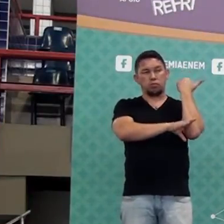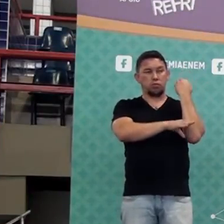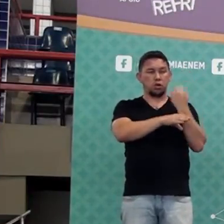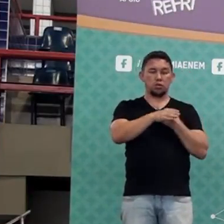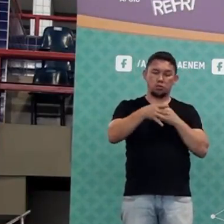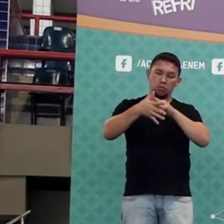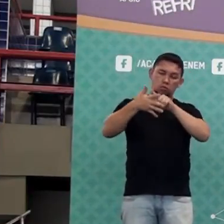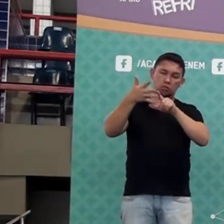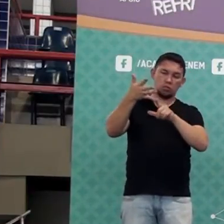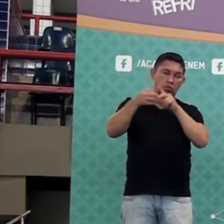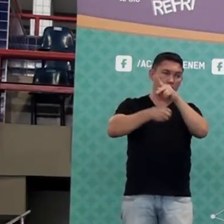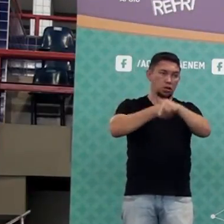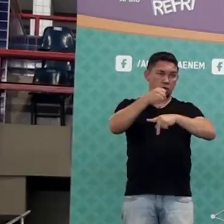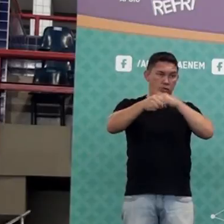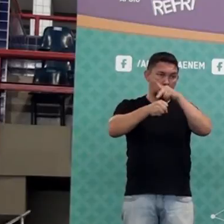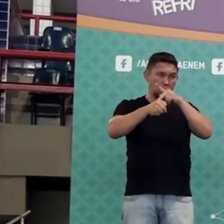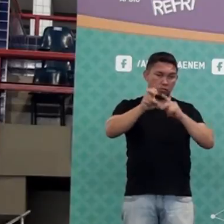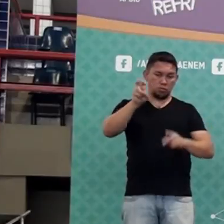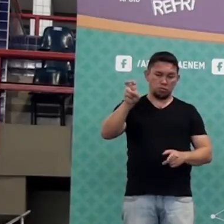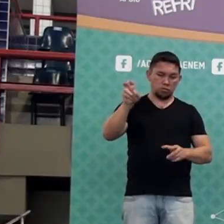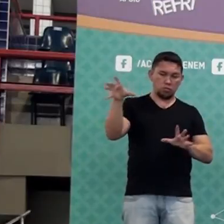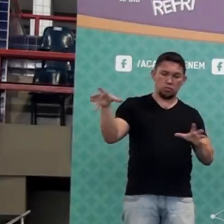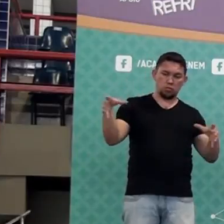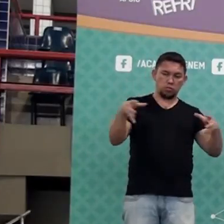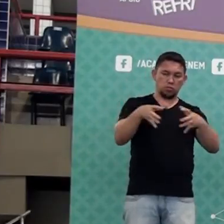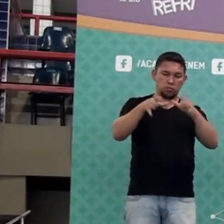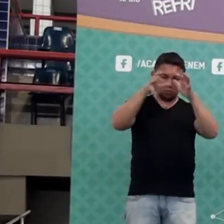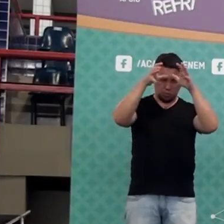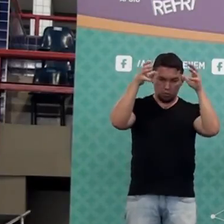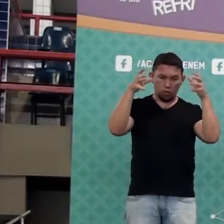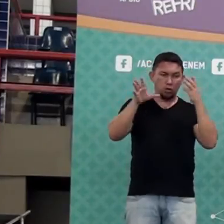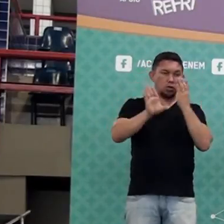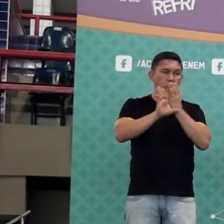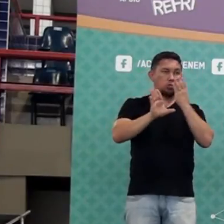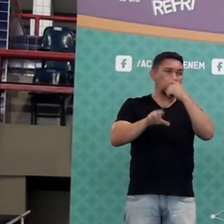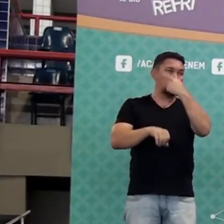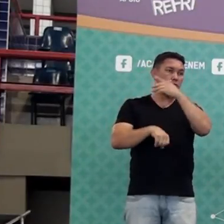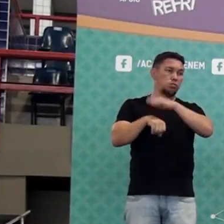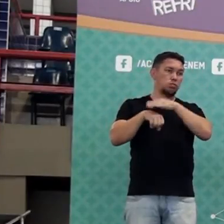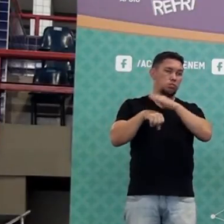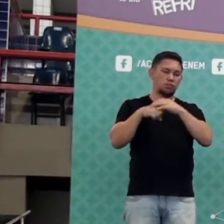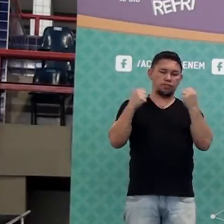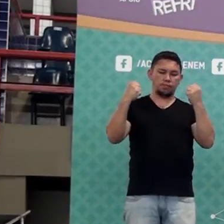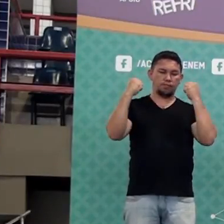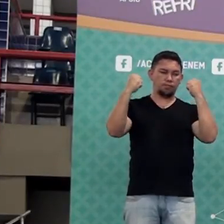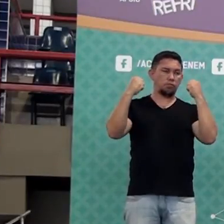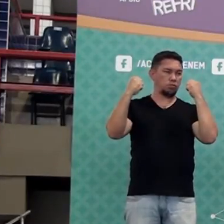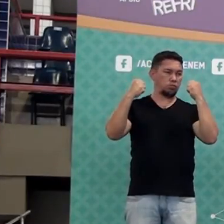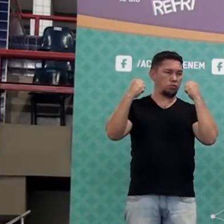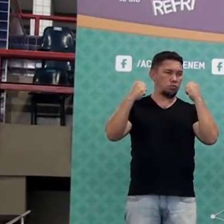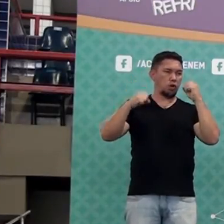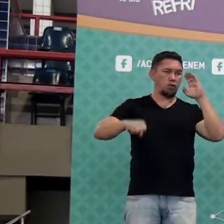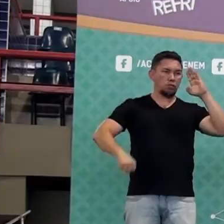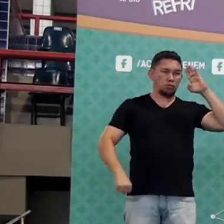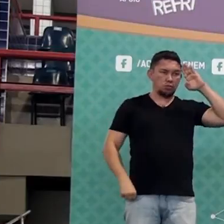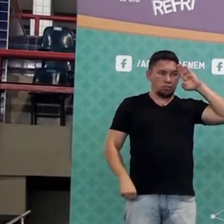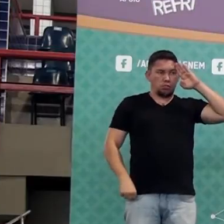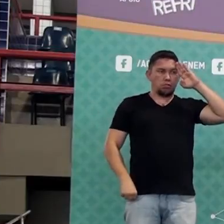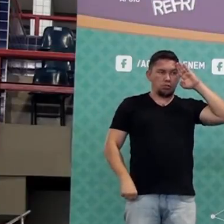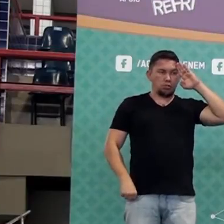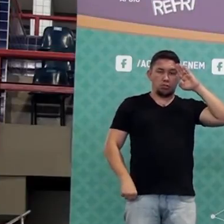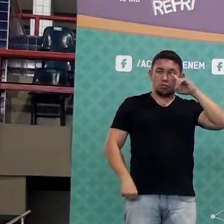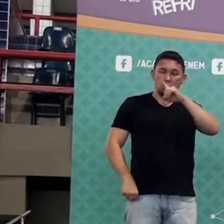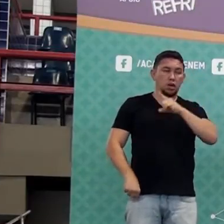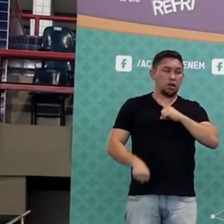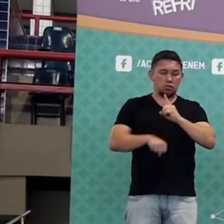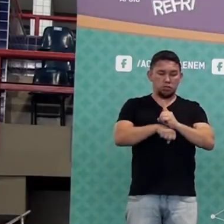5 países foram colocados como membros exatamente porque eram os países mais fortes militarmente. Eram os países que